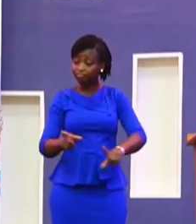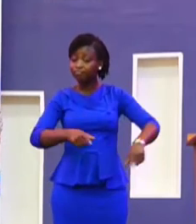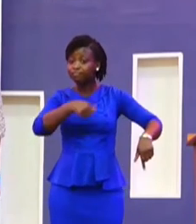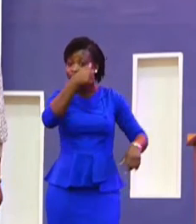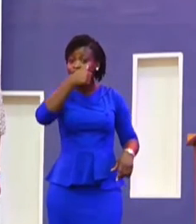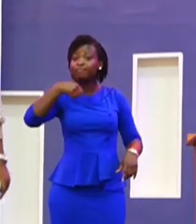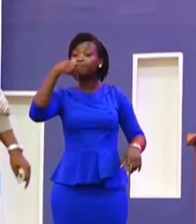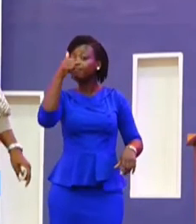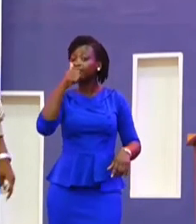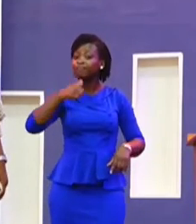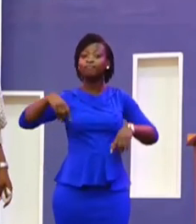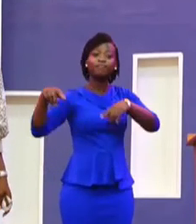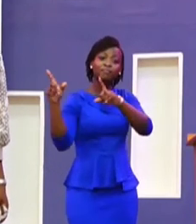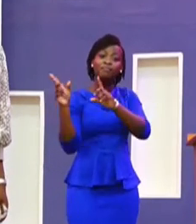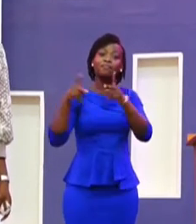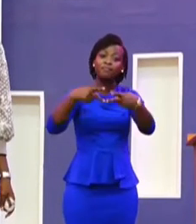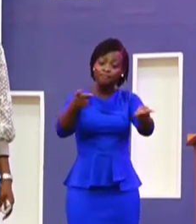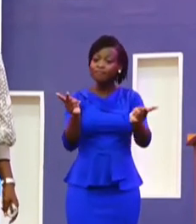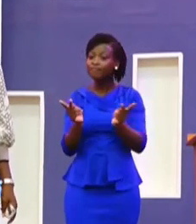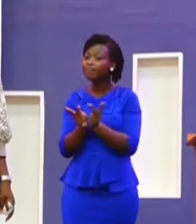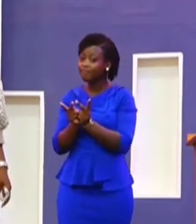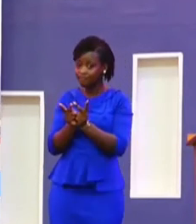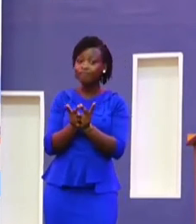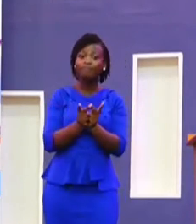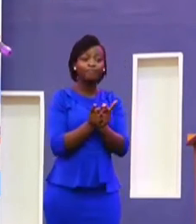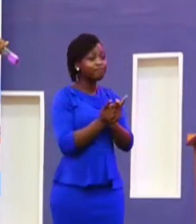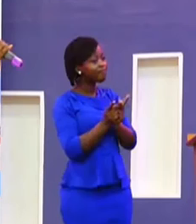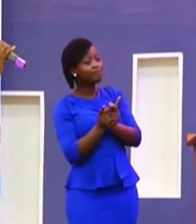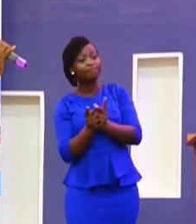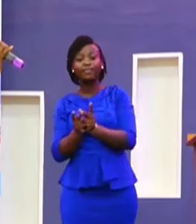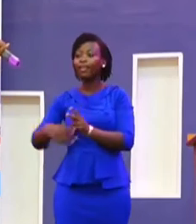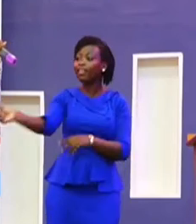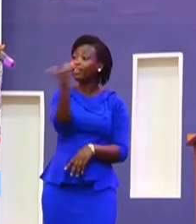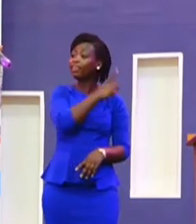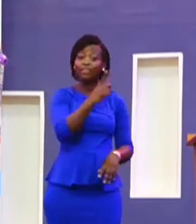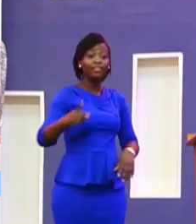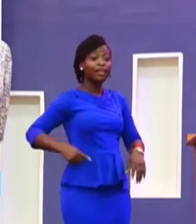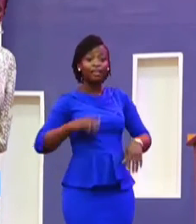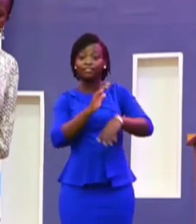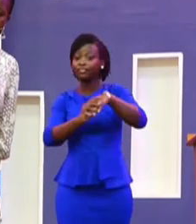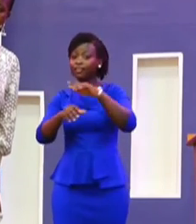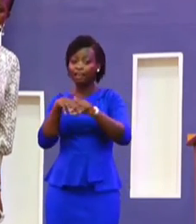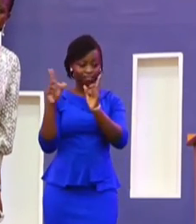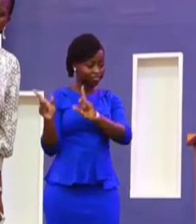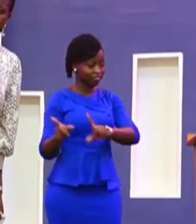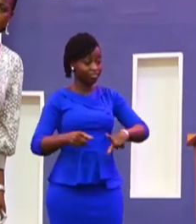tabanga yo, kusifoje ya tula Siku ulira mugambe